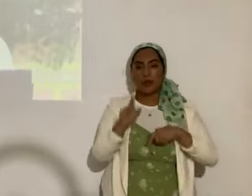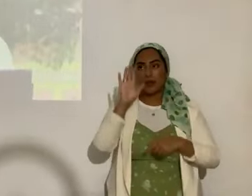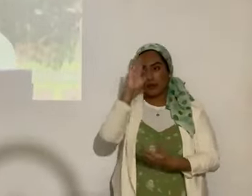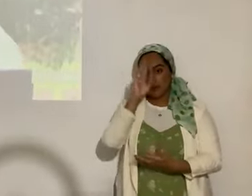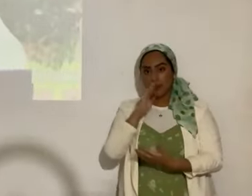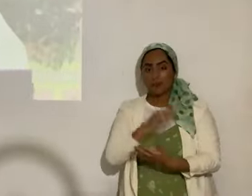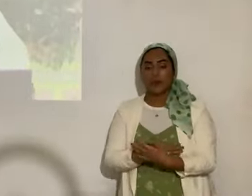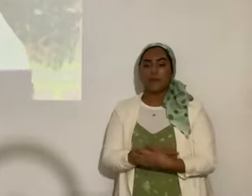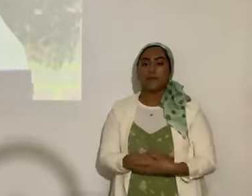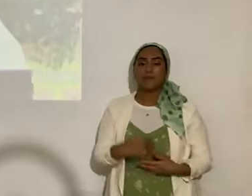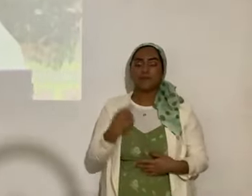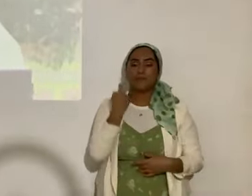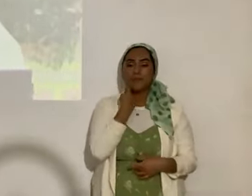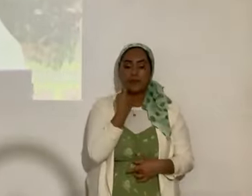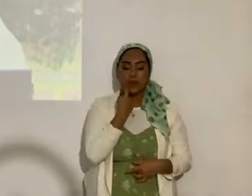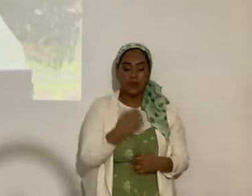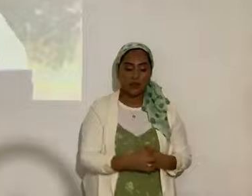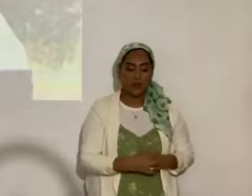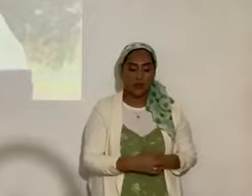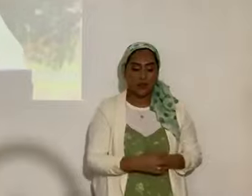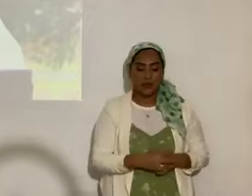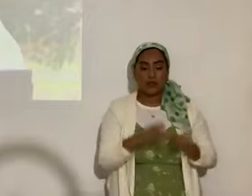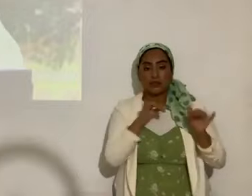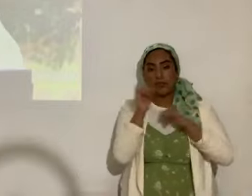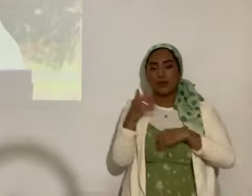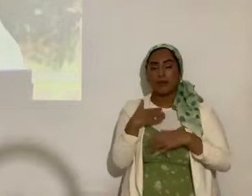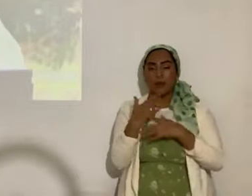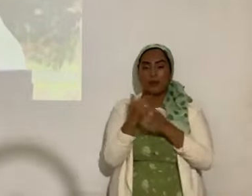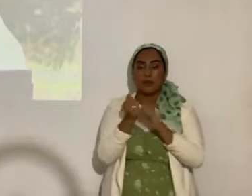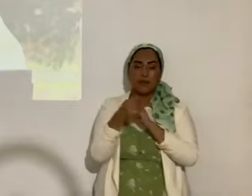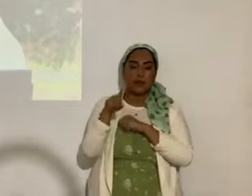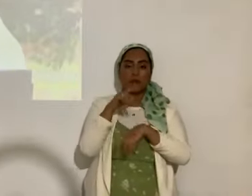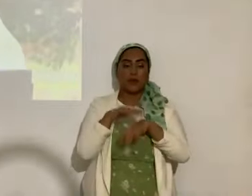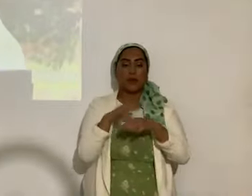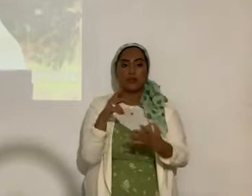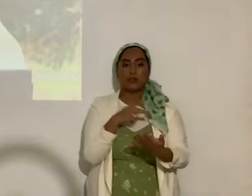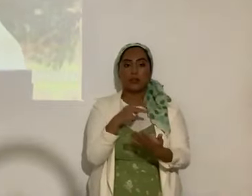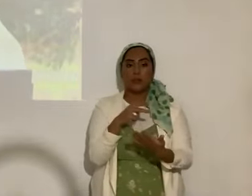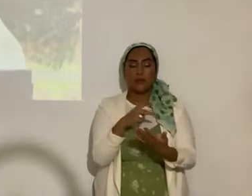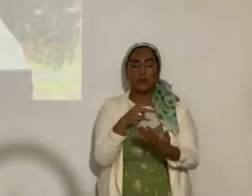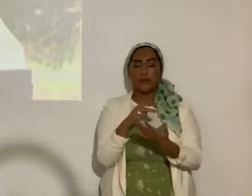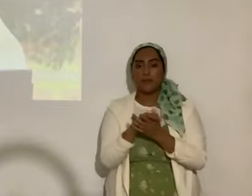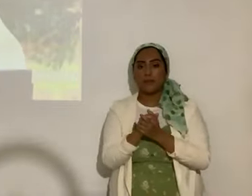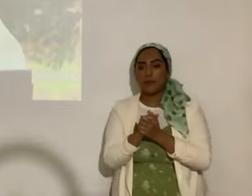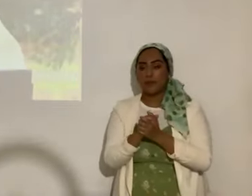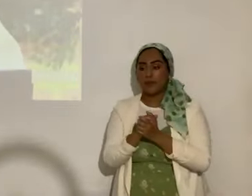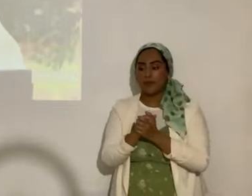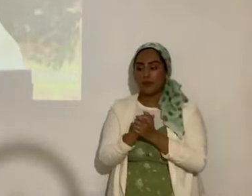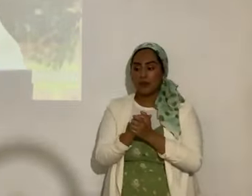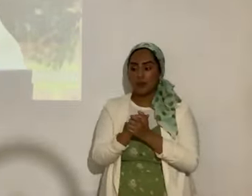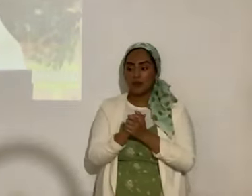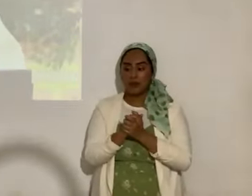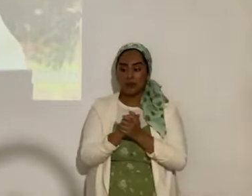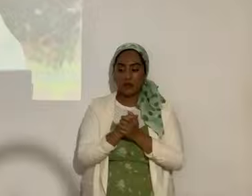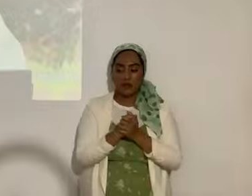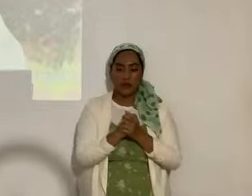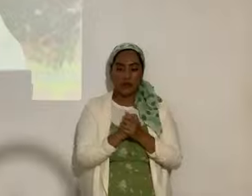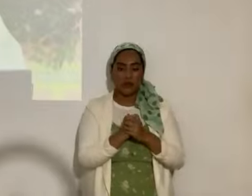hijos hace un momento hermanos también les comenté en el salmo que la respiración divina